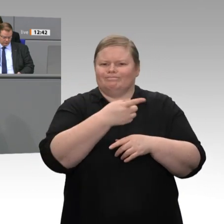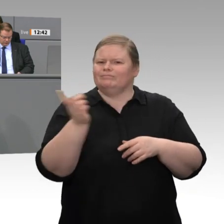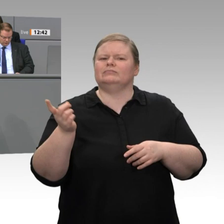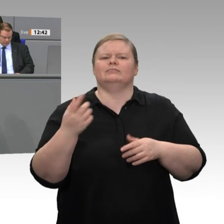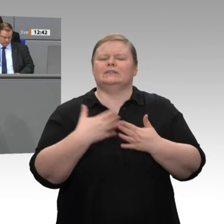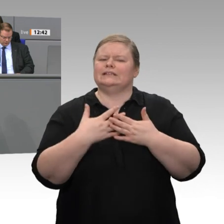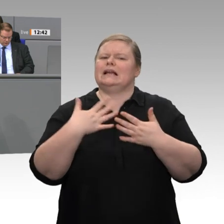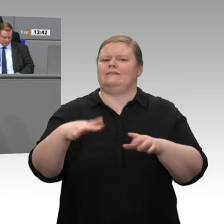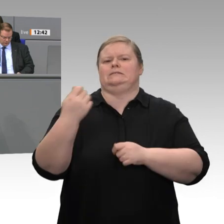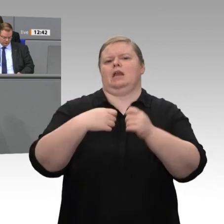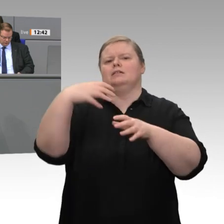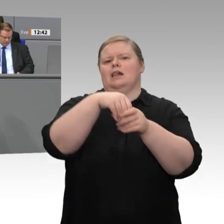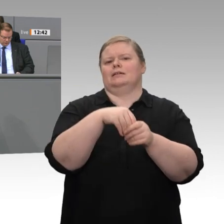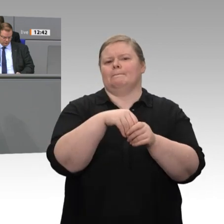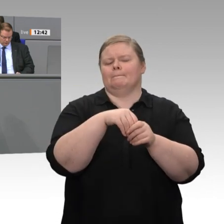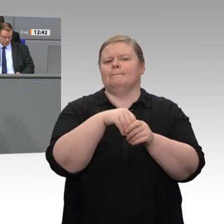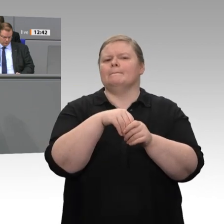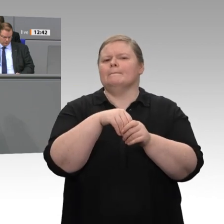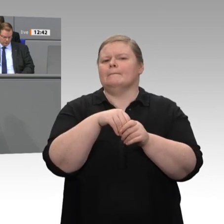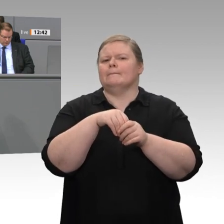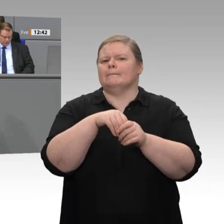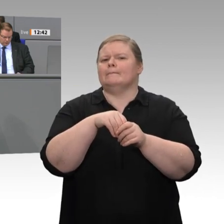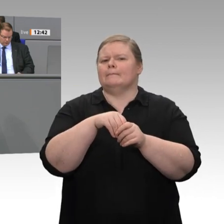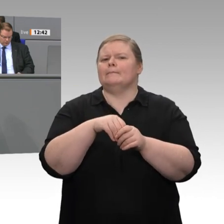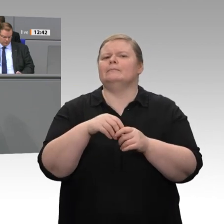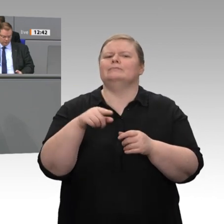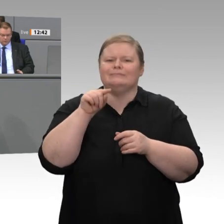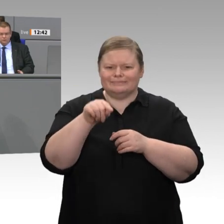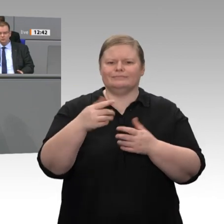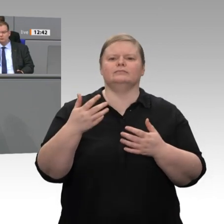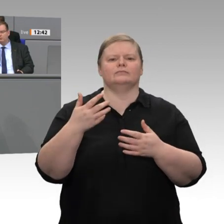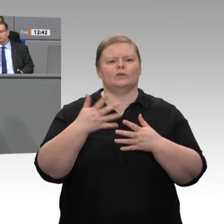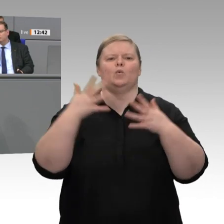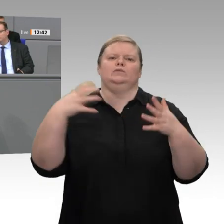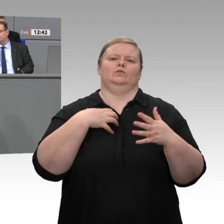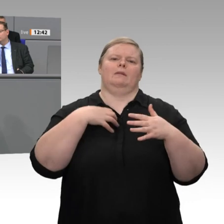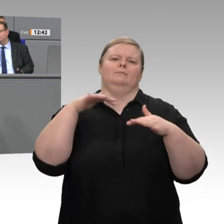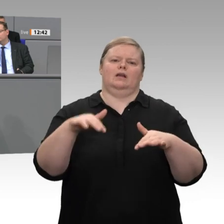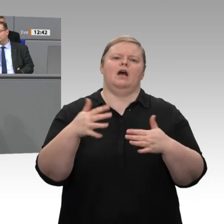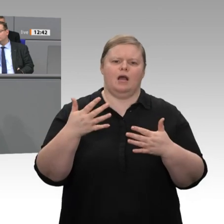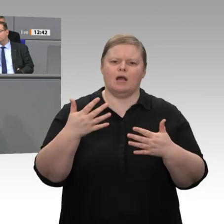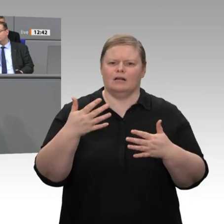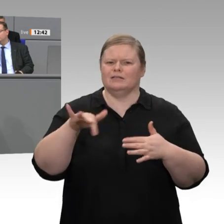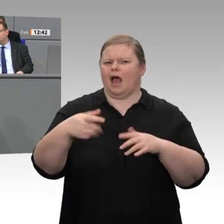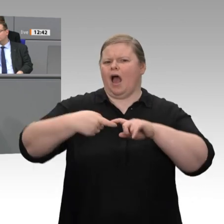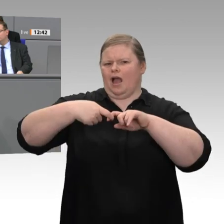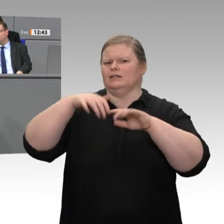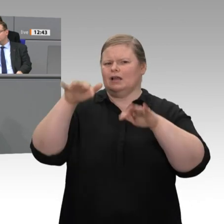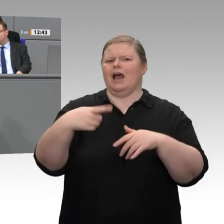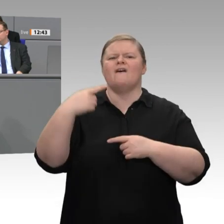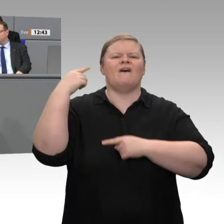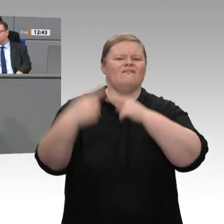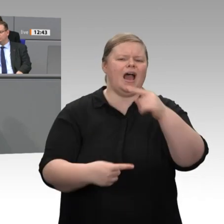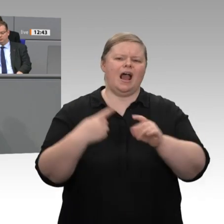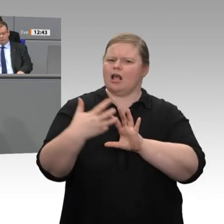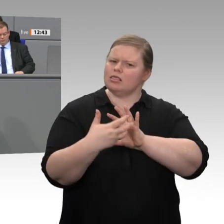Die dauern ziemlich lange. Das ist das eigentliche Problem. Und deswegen haben wir jetzt beim Auswärtigen Amt, habe ich die Informationen leider